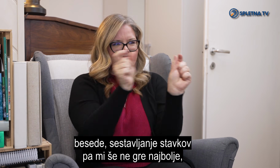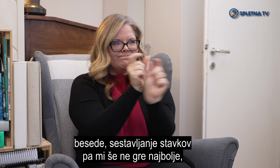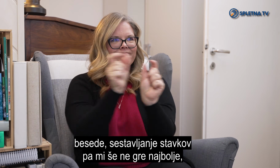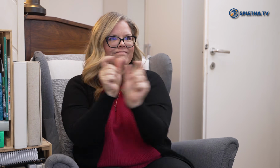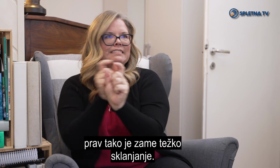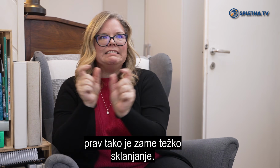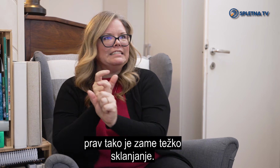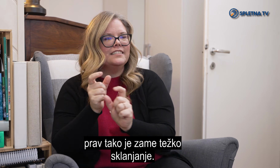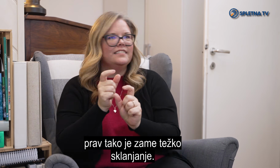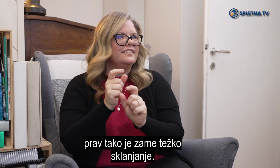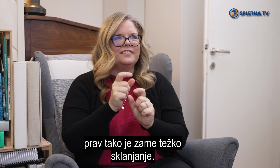sklanjanje.